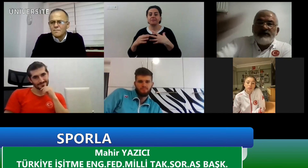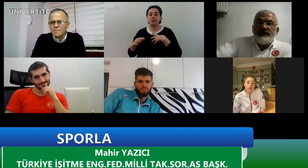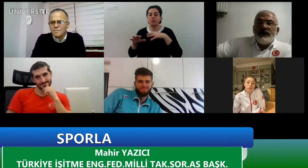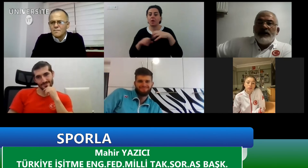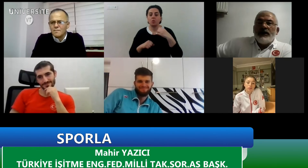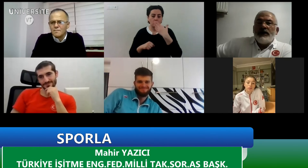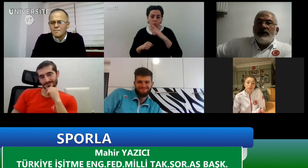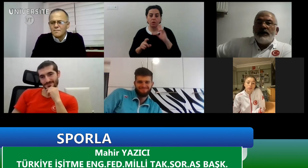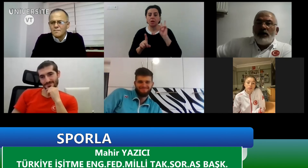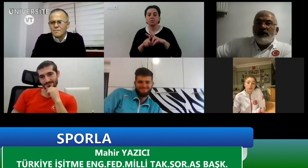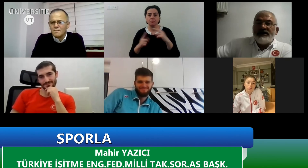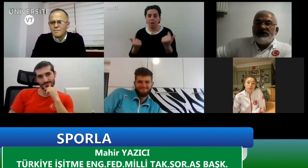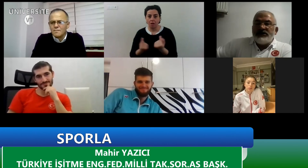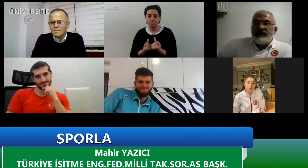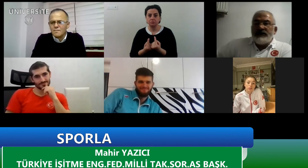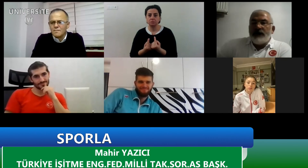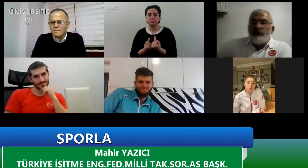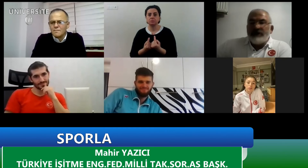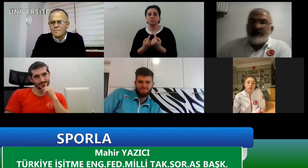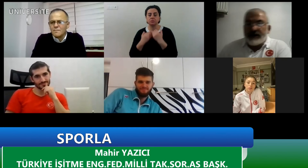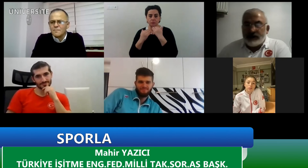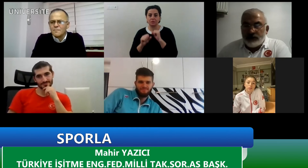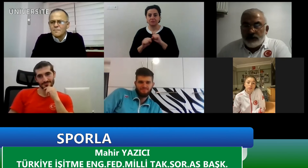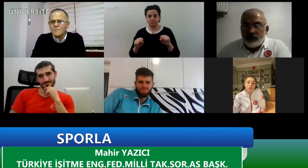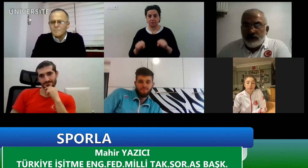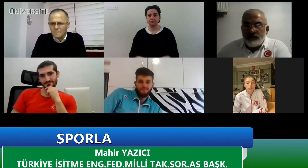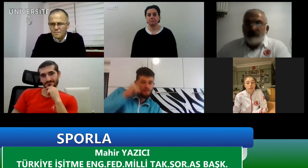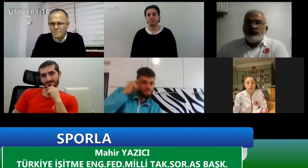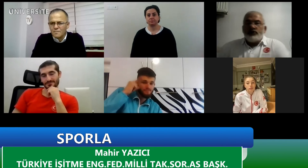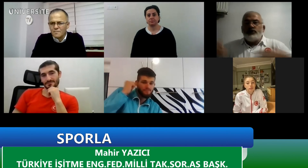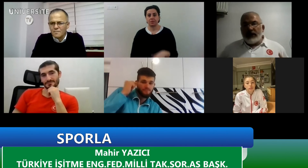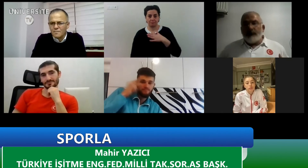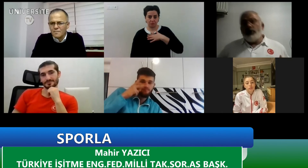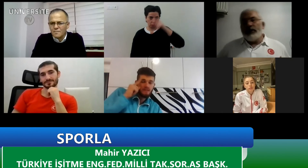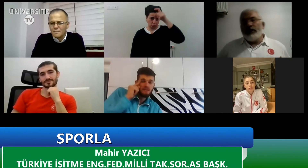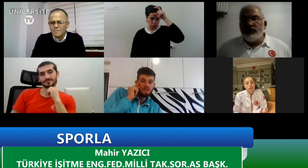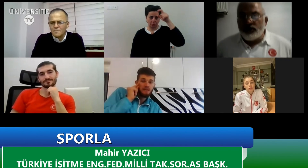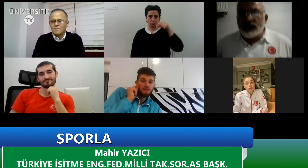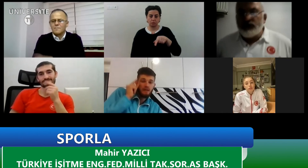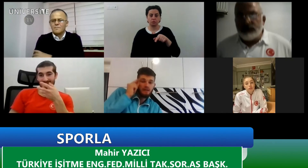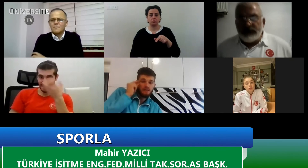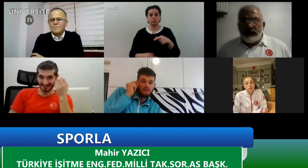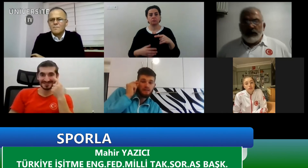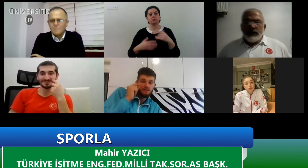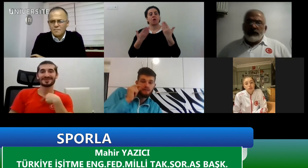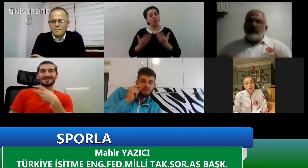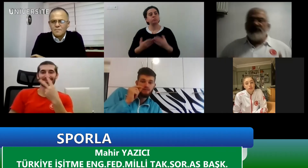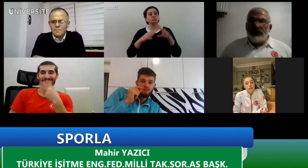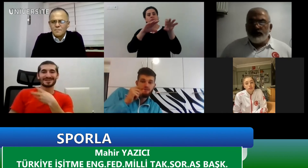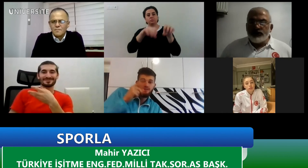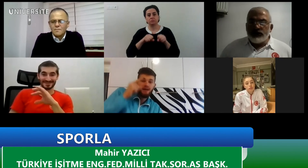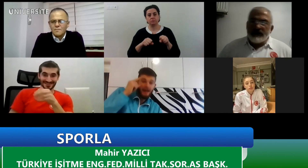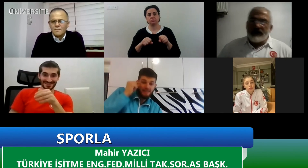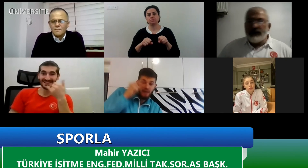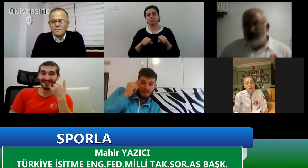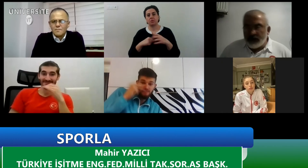Katılım olmadığı için alan ülke zarar ediyor. Biz Türkiye olarak böyle bir misyonu da üstlendik. Dedik ki biz